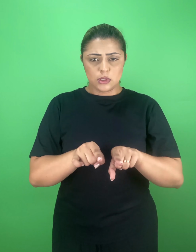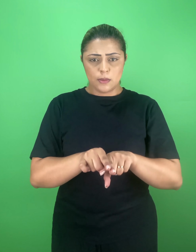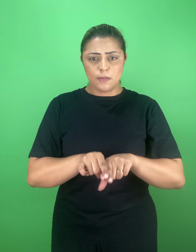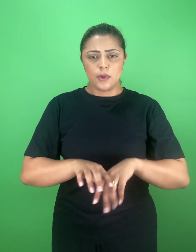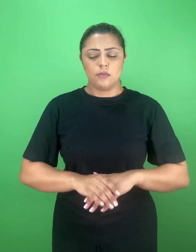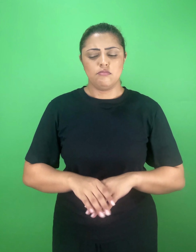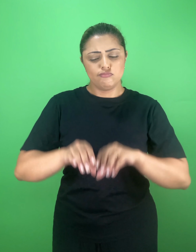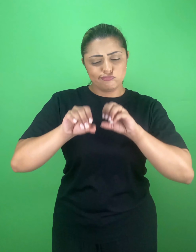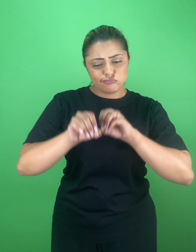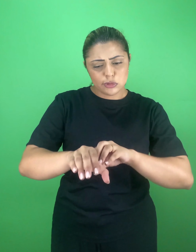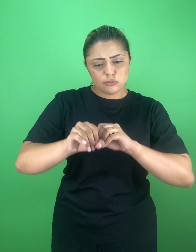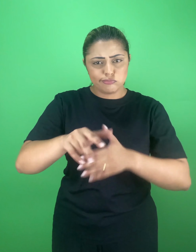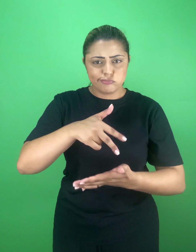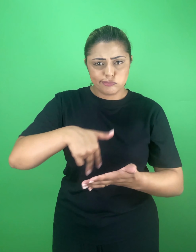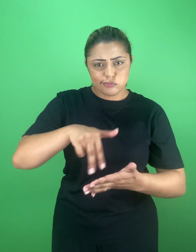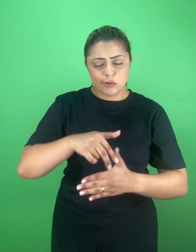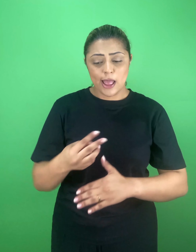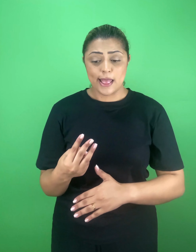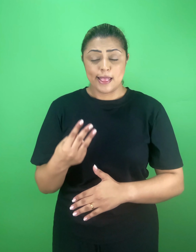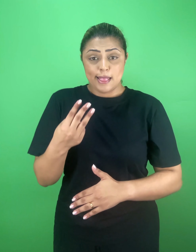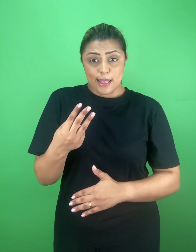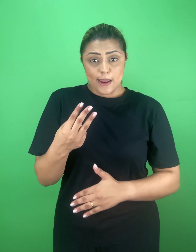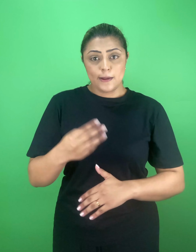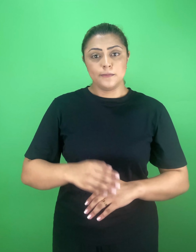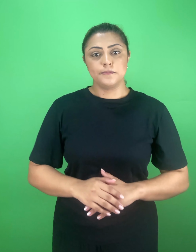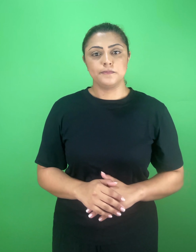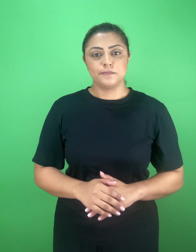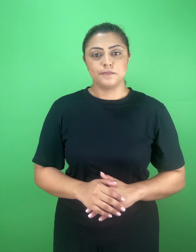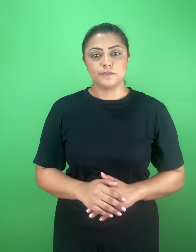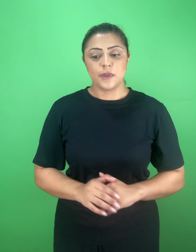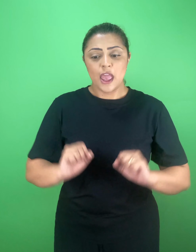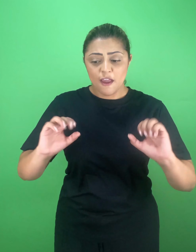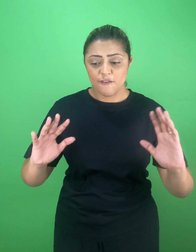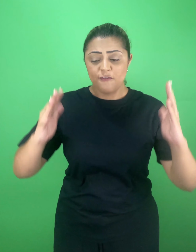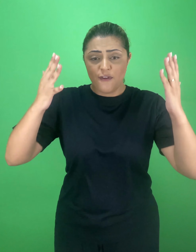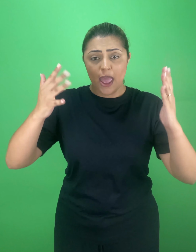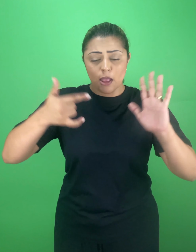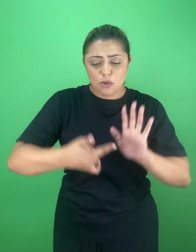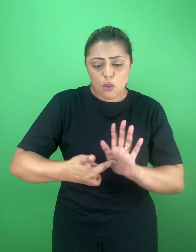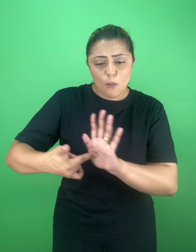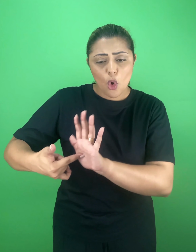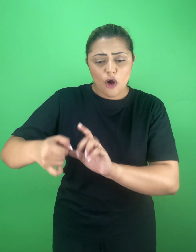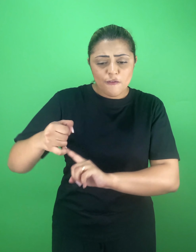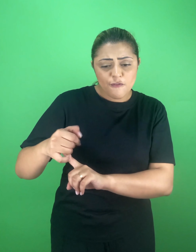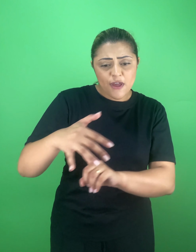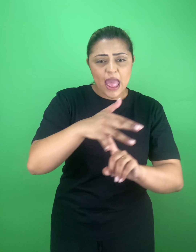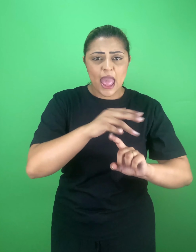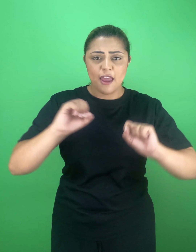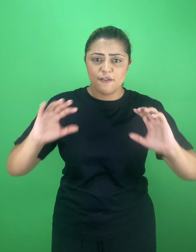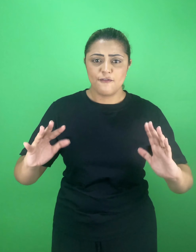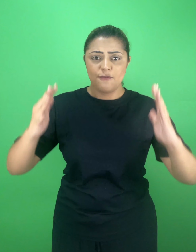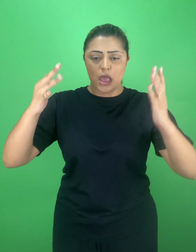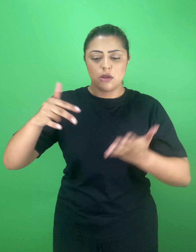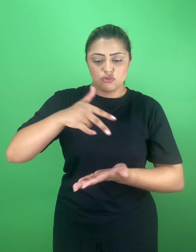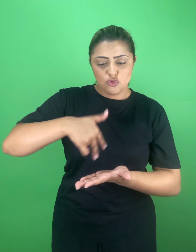educativas 3. Realização de eventos, mostras, feiras e festivais de dança 4.